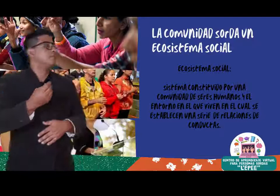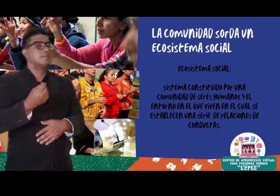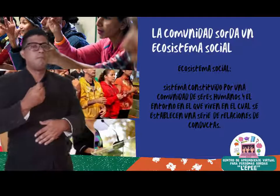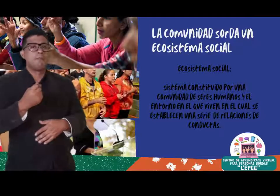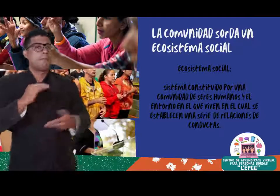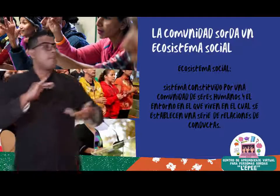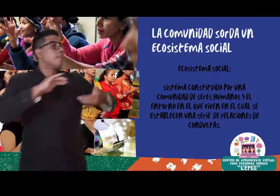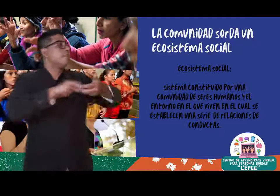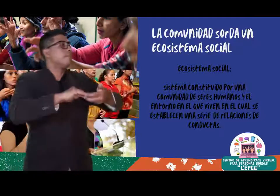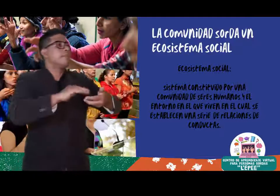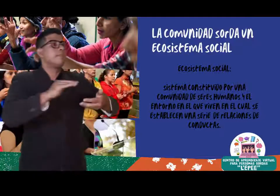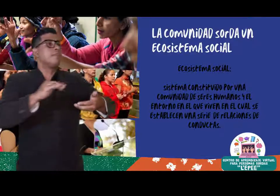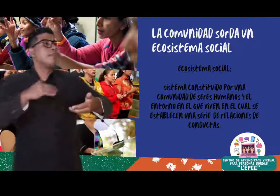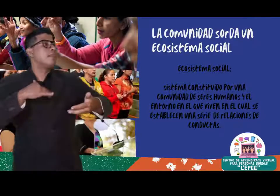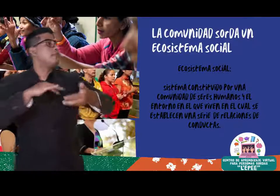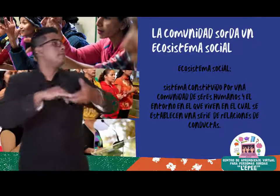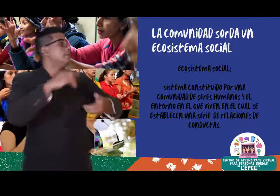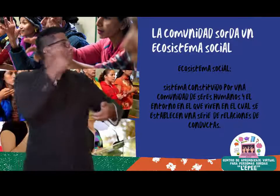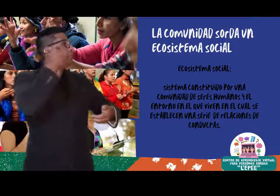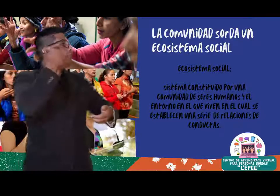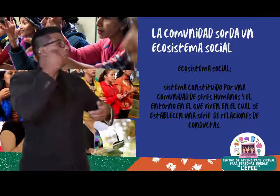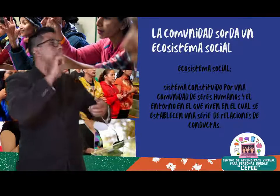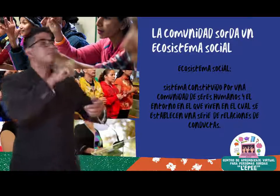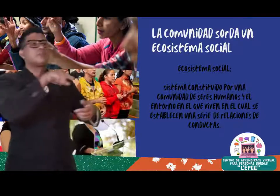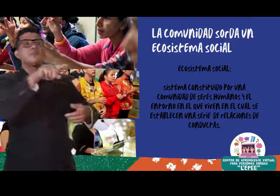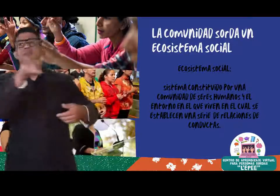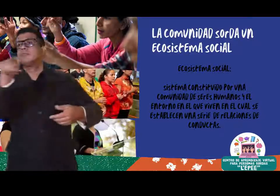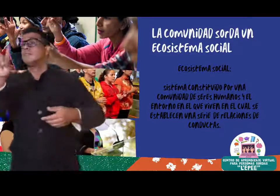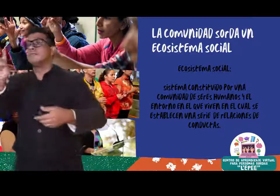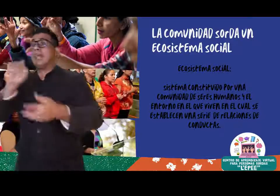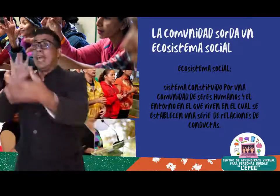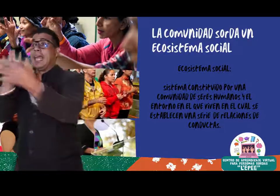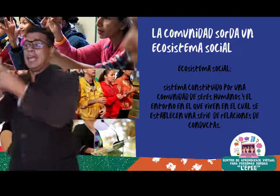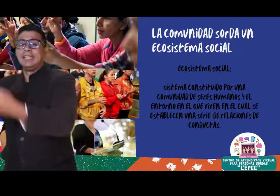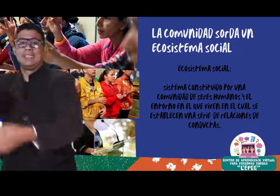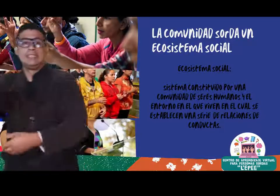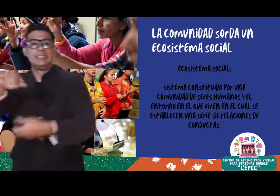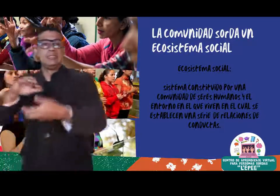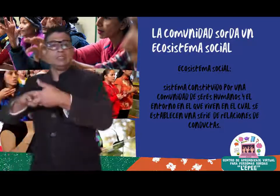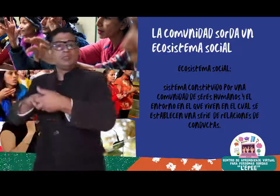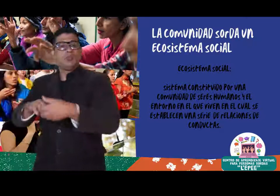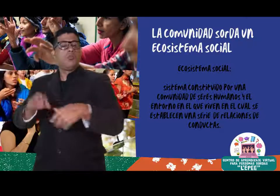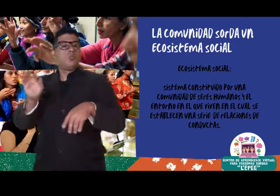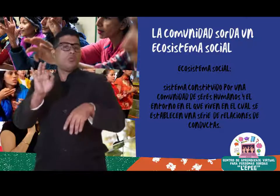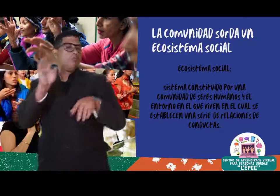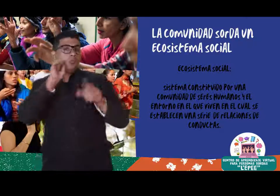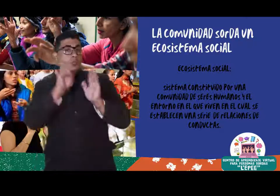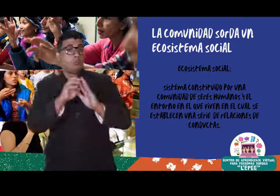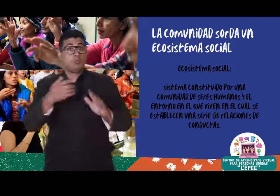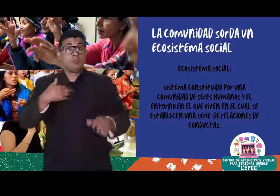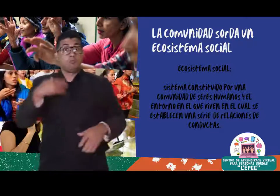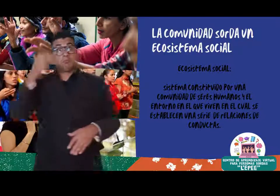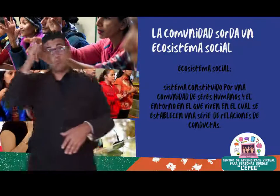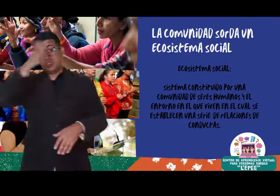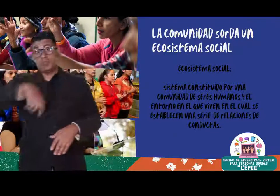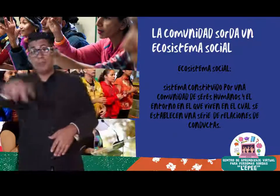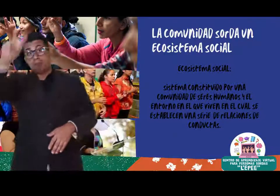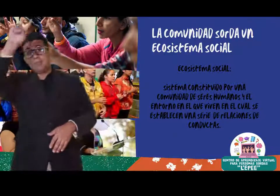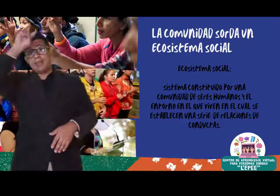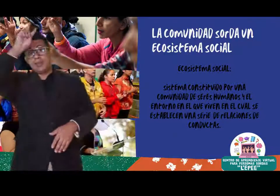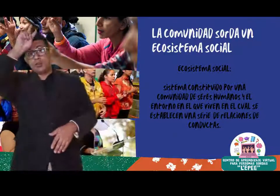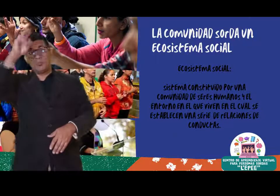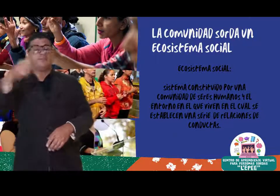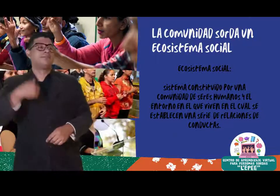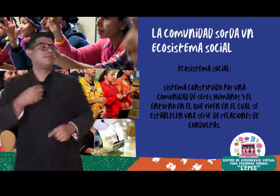que necesita a alguien con quien relacionarse hasta que encuentra a alguien que tenga la misma quizás